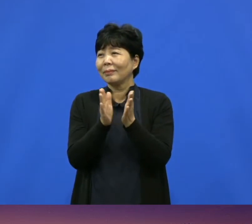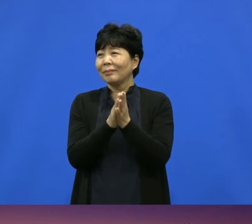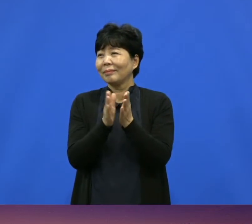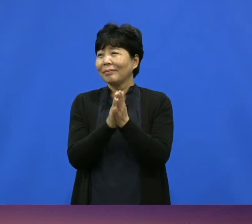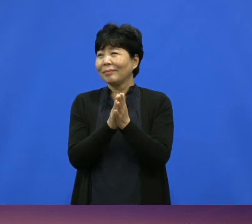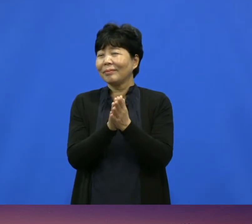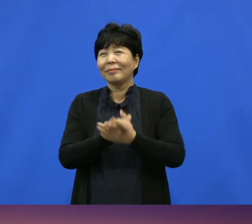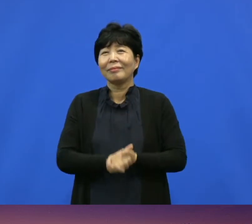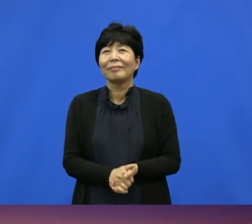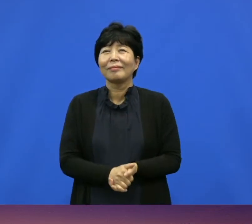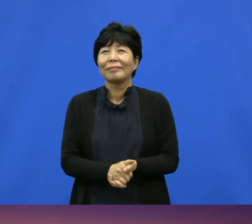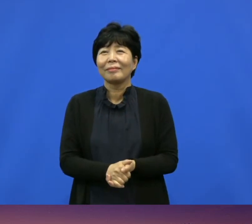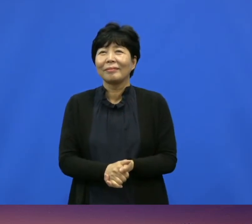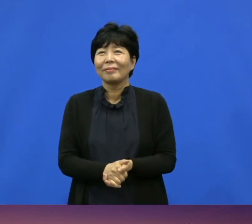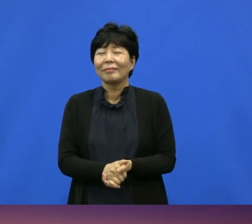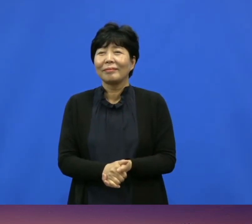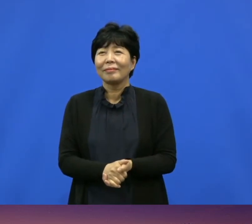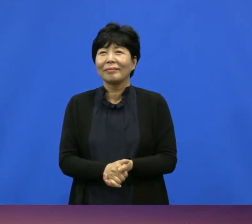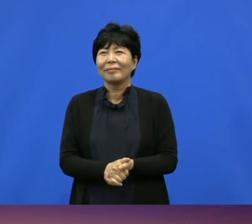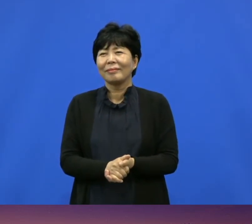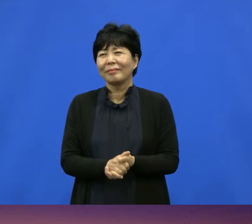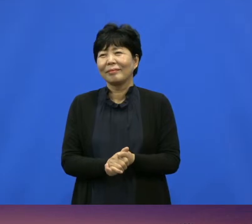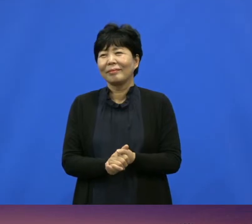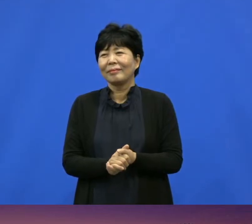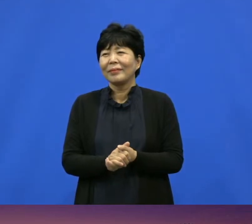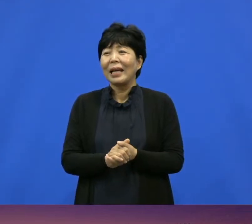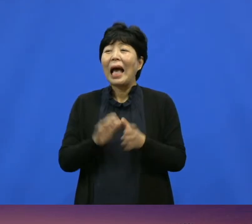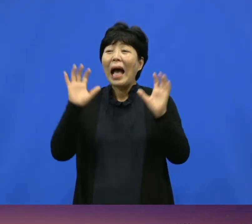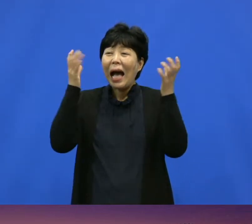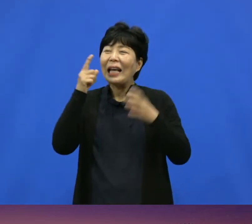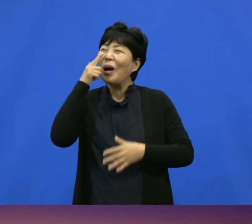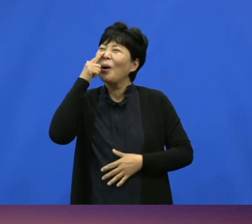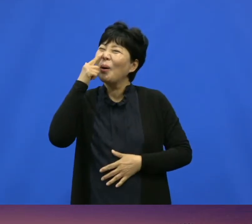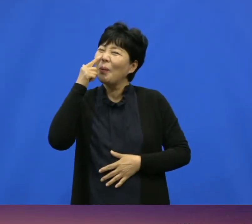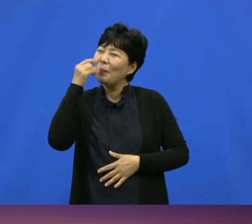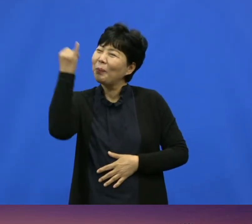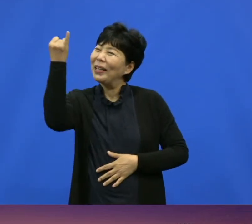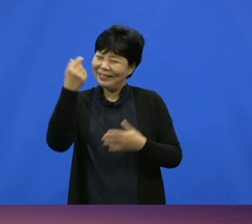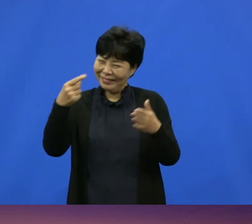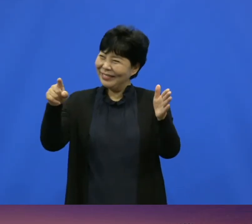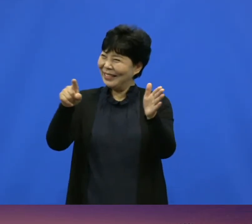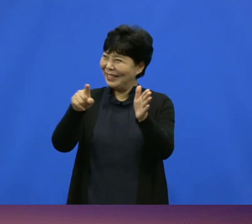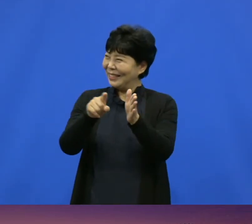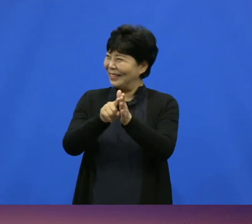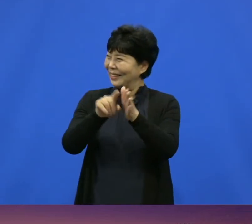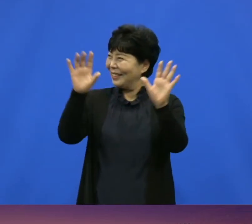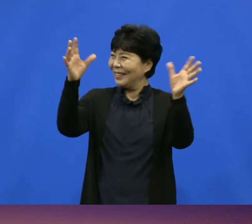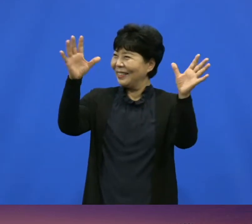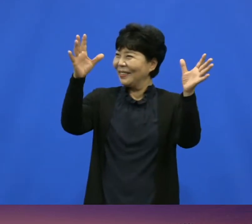자, 우리 유모차 부대를 위해서 한번 박수. 유모차 부대.